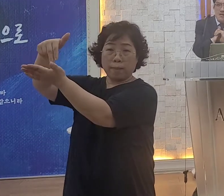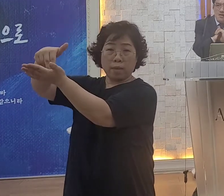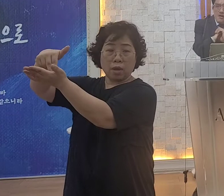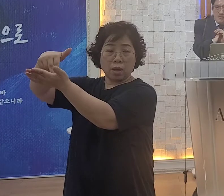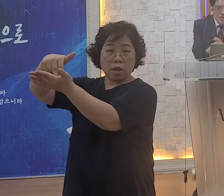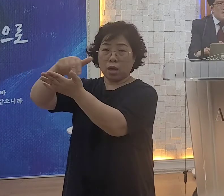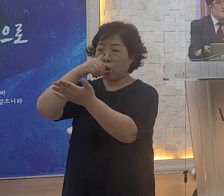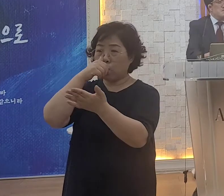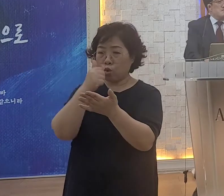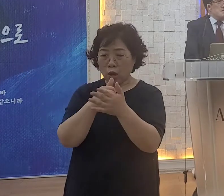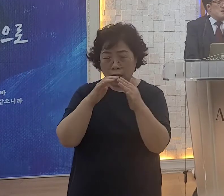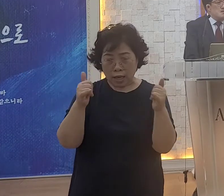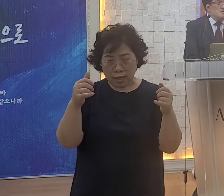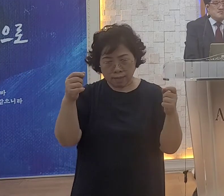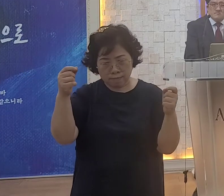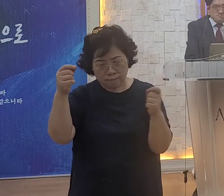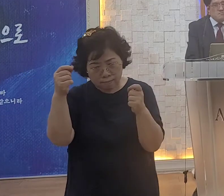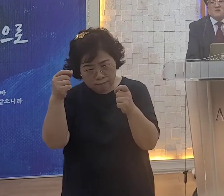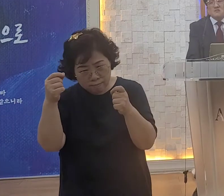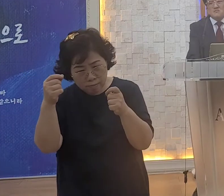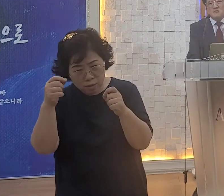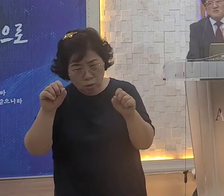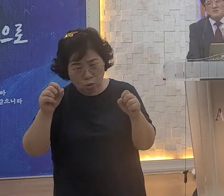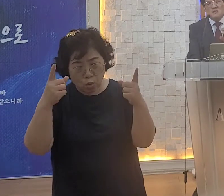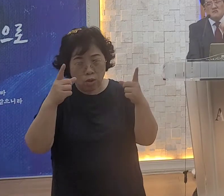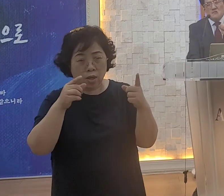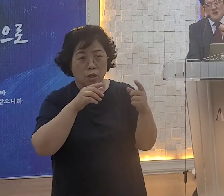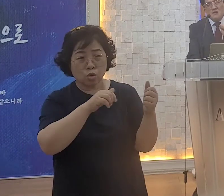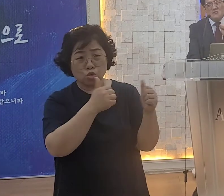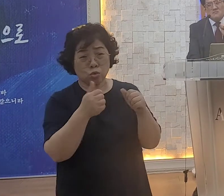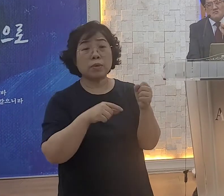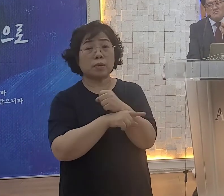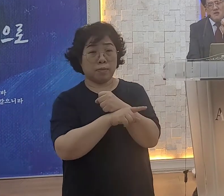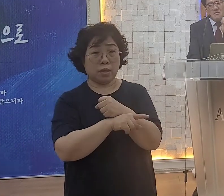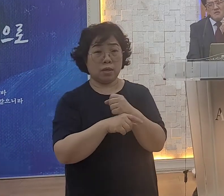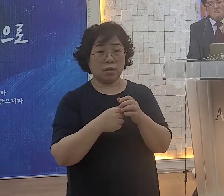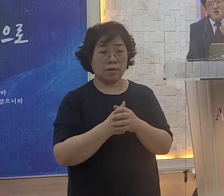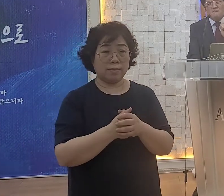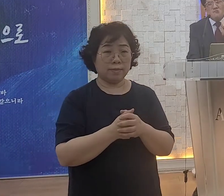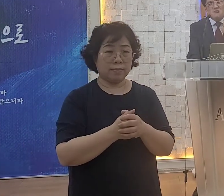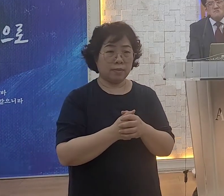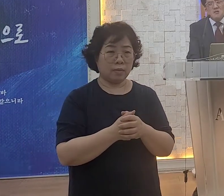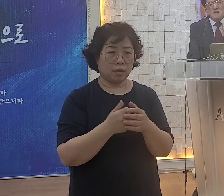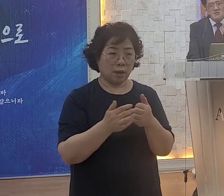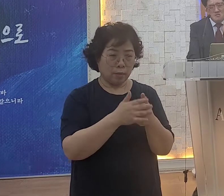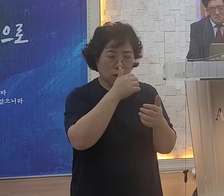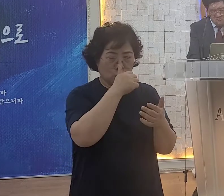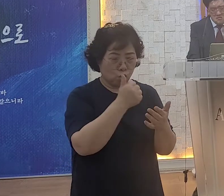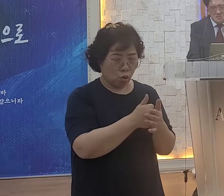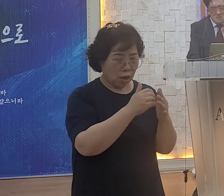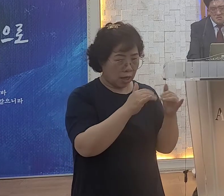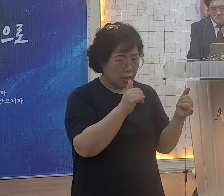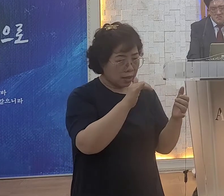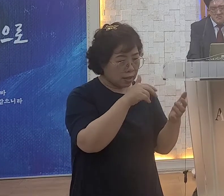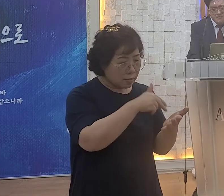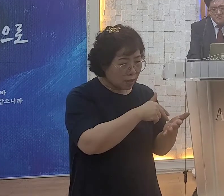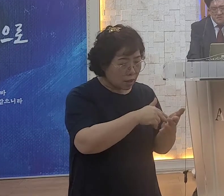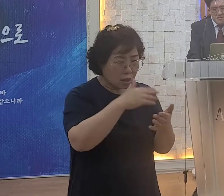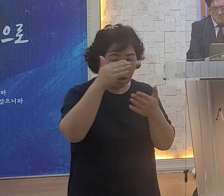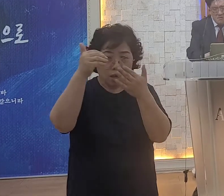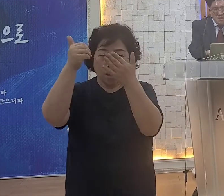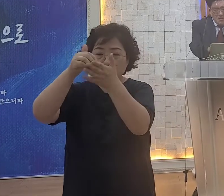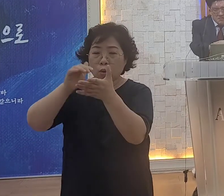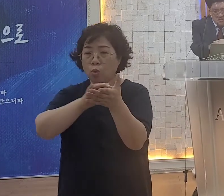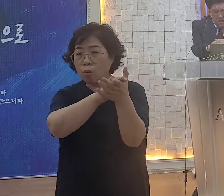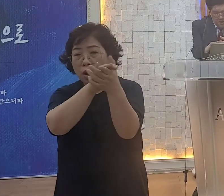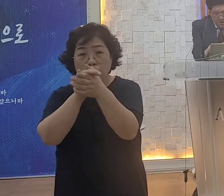사람이 가까이 다가가는 그 자체가 죽음이었습니다. 그래서 죄가 있는 모습으로 하나님과 화목할 수가 없는 거였습니다.